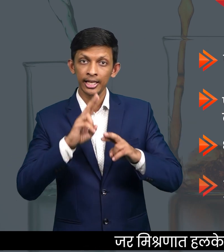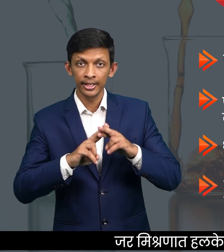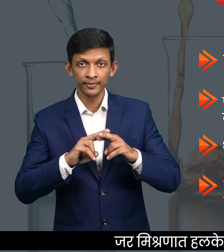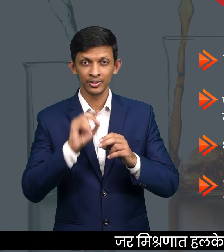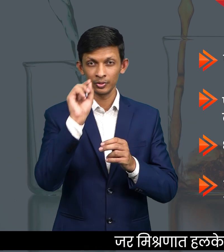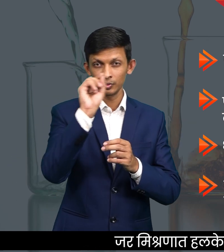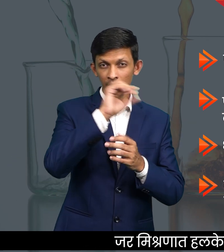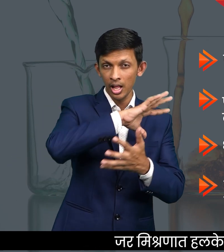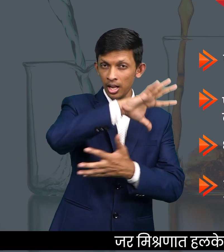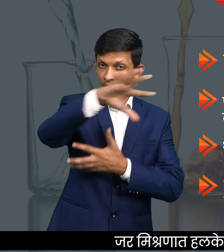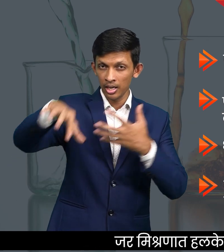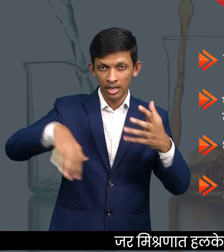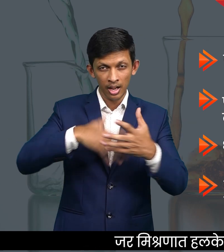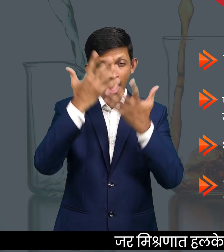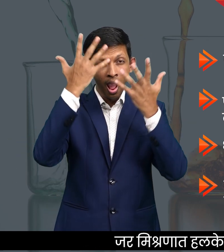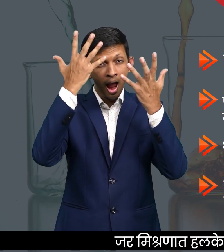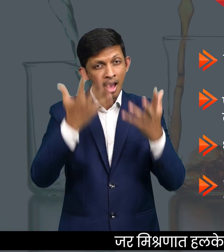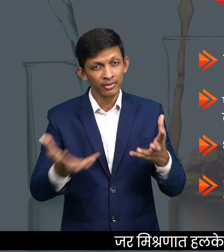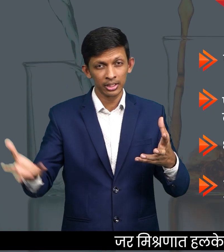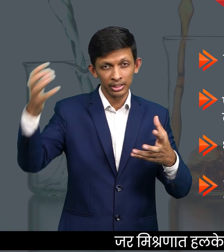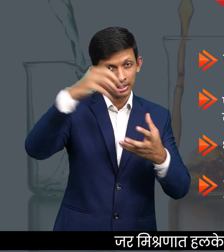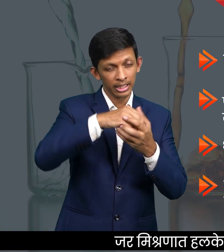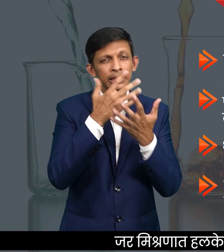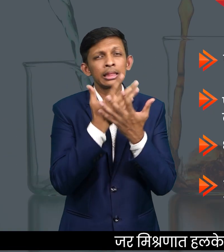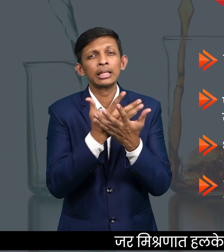जर मिश्रणात हलके आणि जड पदार्थ असतील